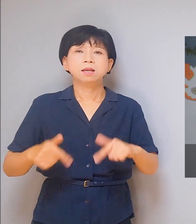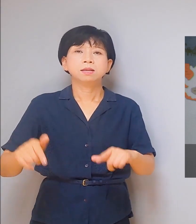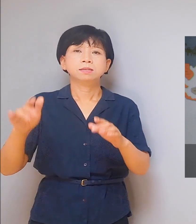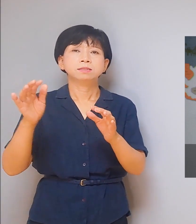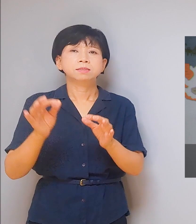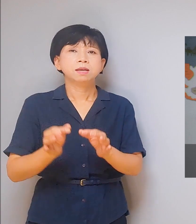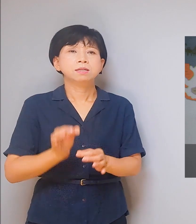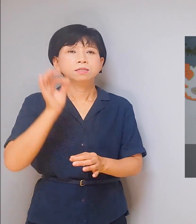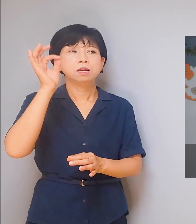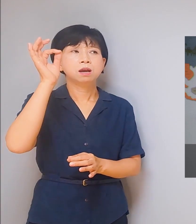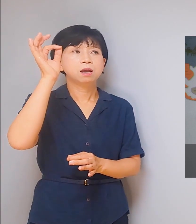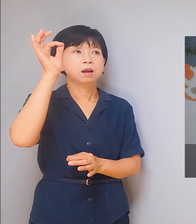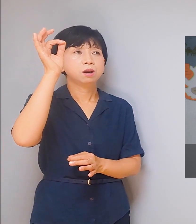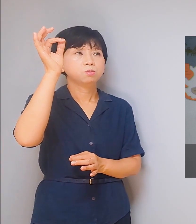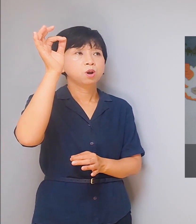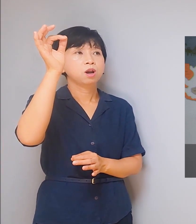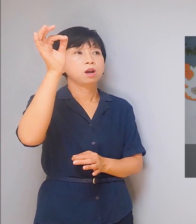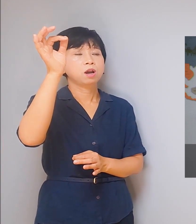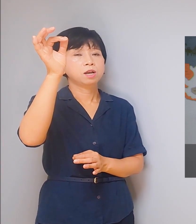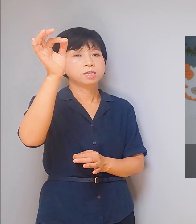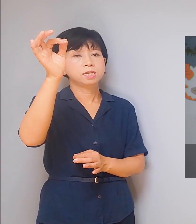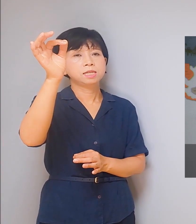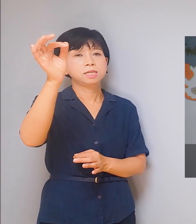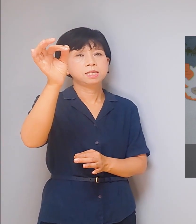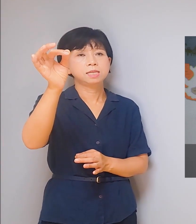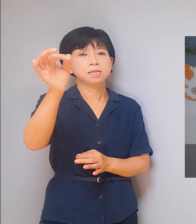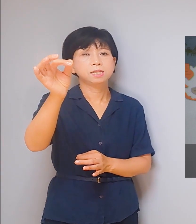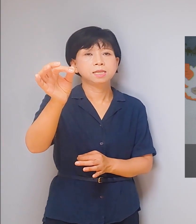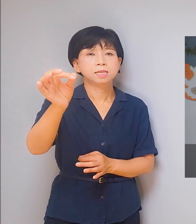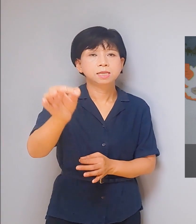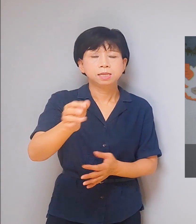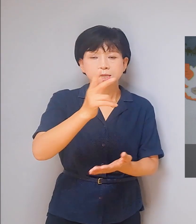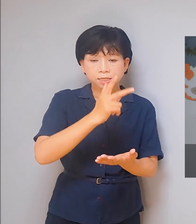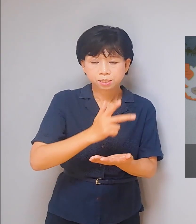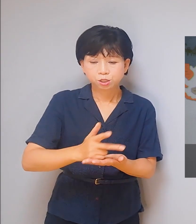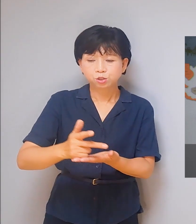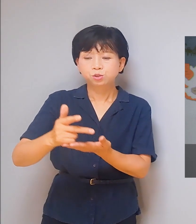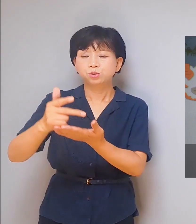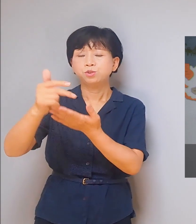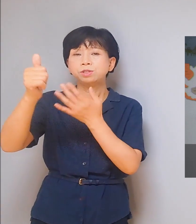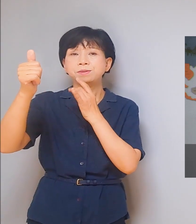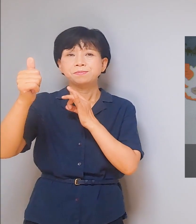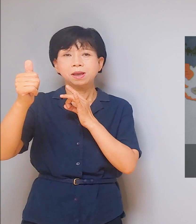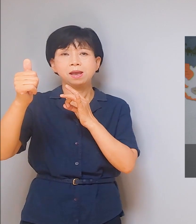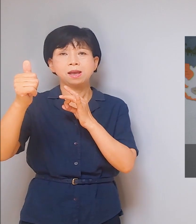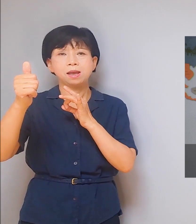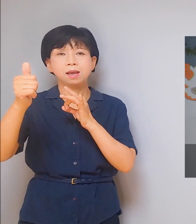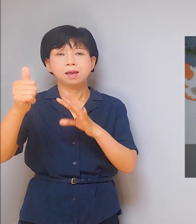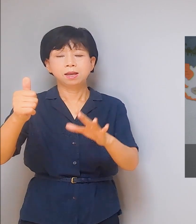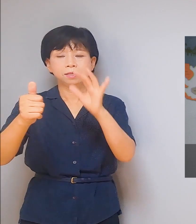내가 항상 영원 주님만을 섬기리,